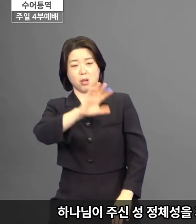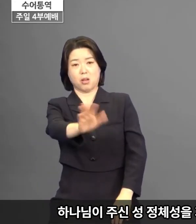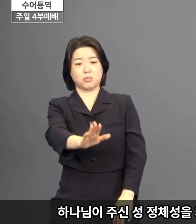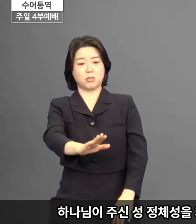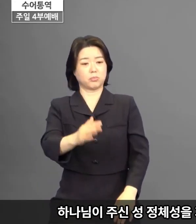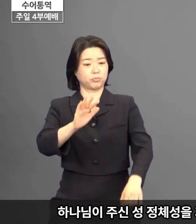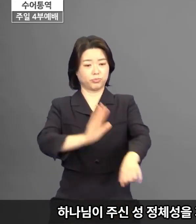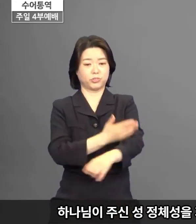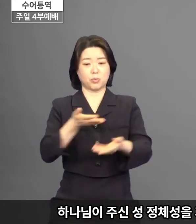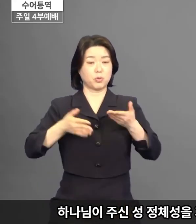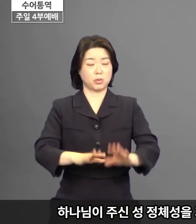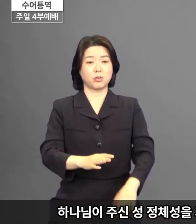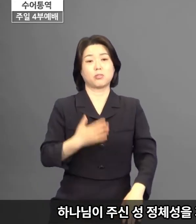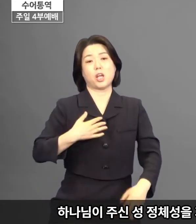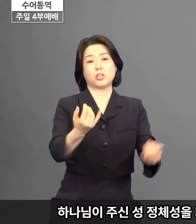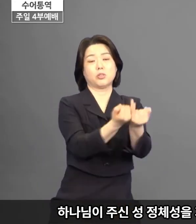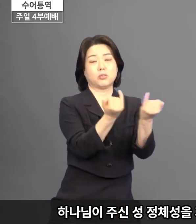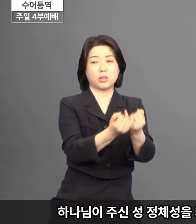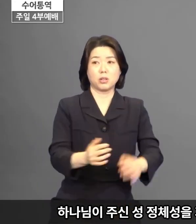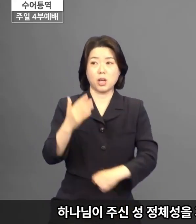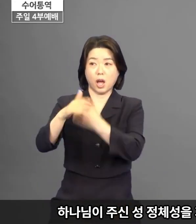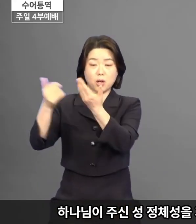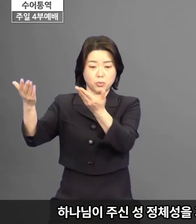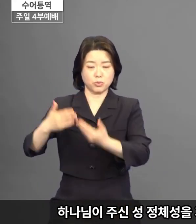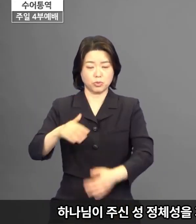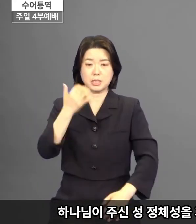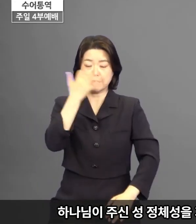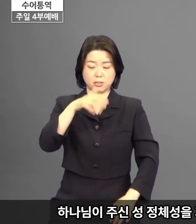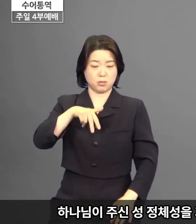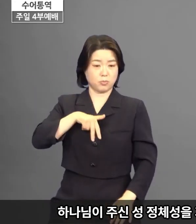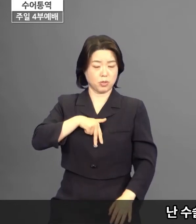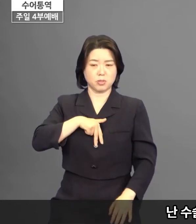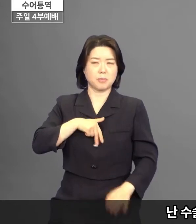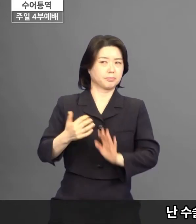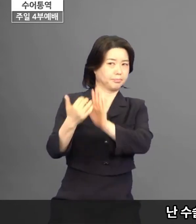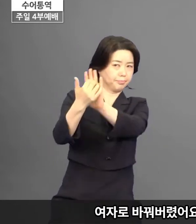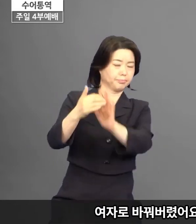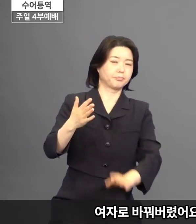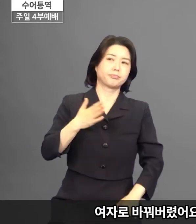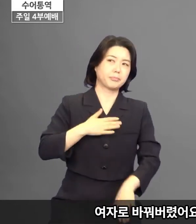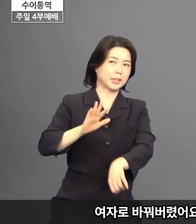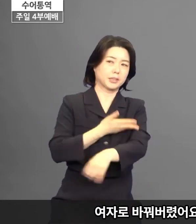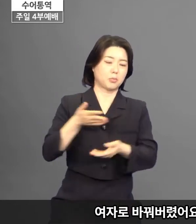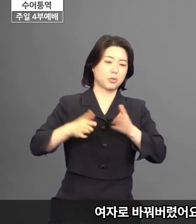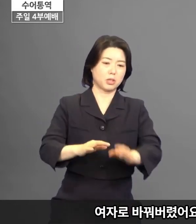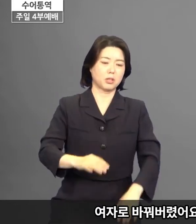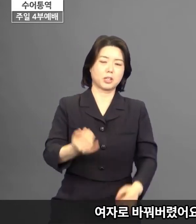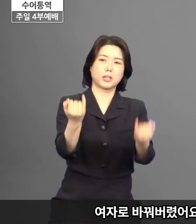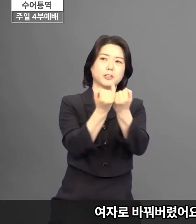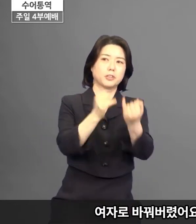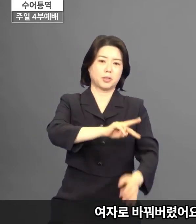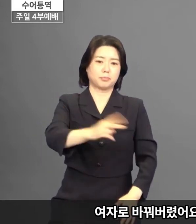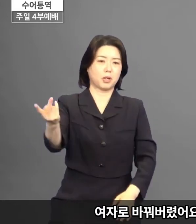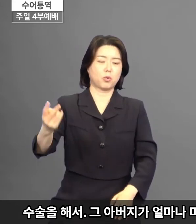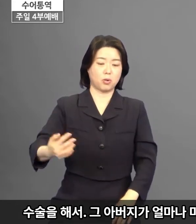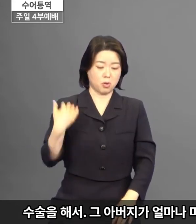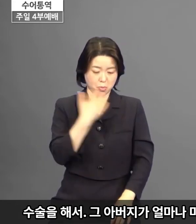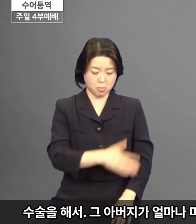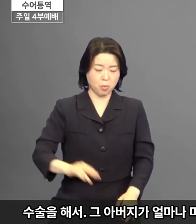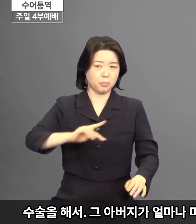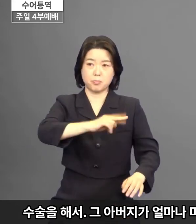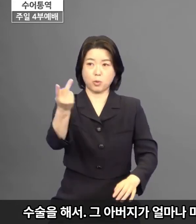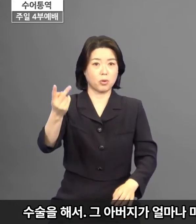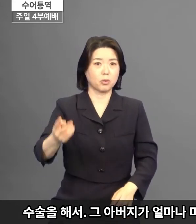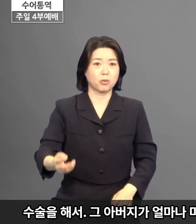하나님이 주신 성 정체성을 거부하고 나는 잘못 태어났으니까 난 수술을 할 거야. 그래서 여자로 바꿔버렸어요. 다 몸을 바꿔버렸습니다.